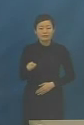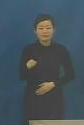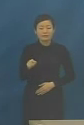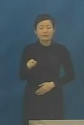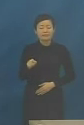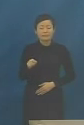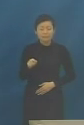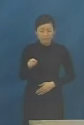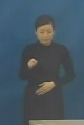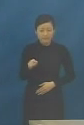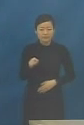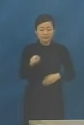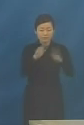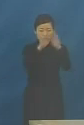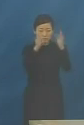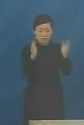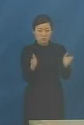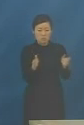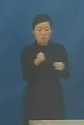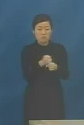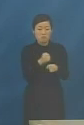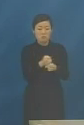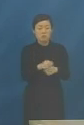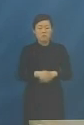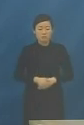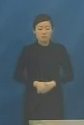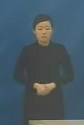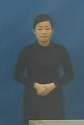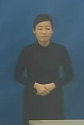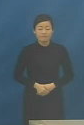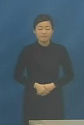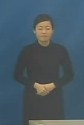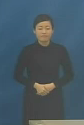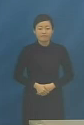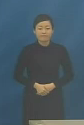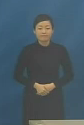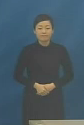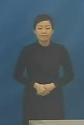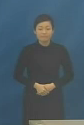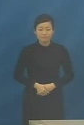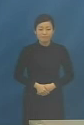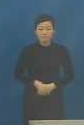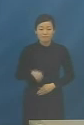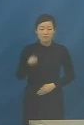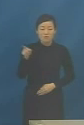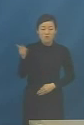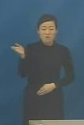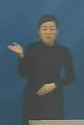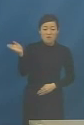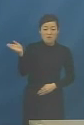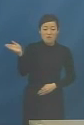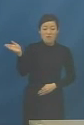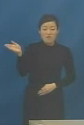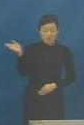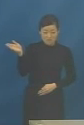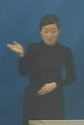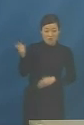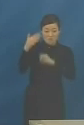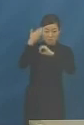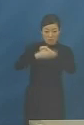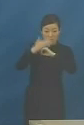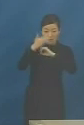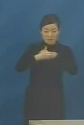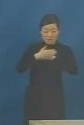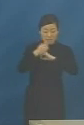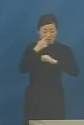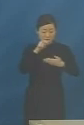でございますであのこれあの私もあの拝見して非常にはびっくりしたわけでありますけれど